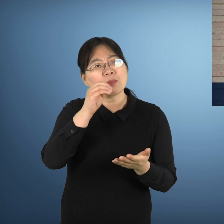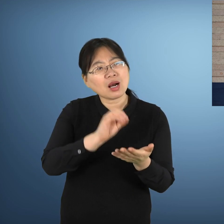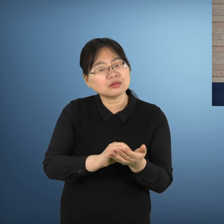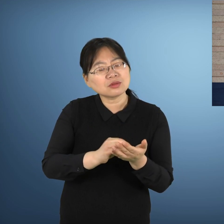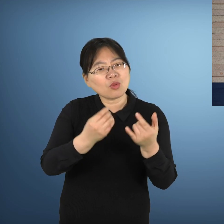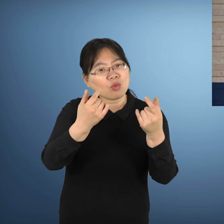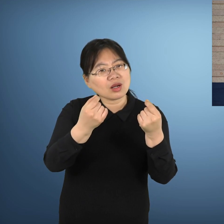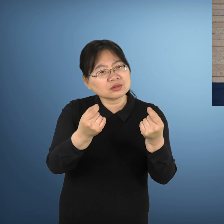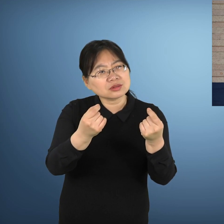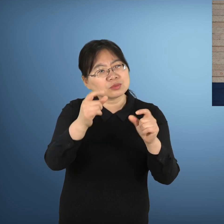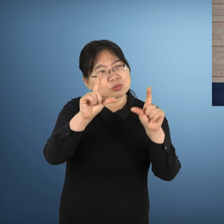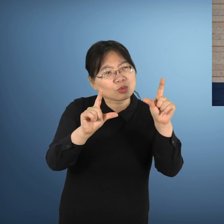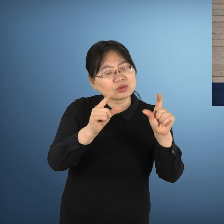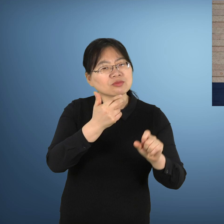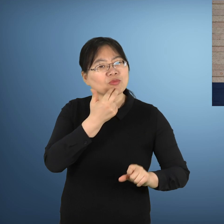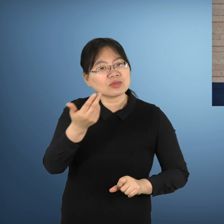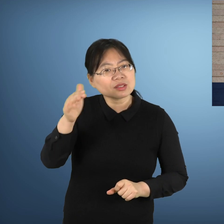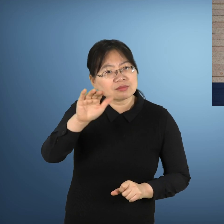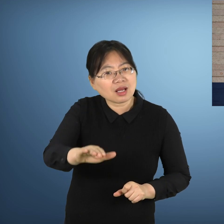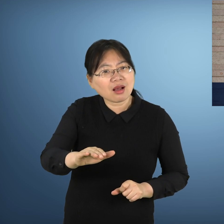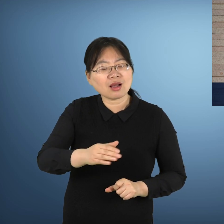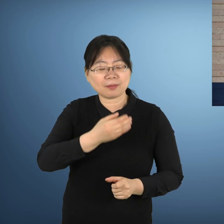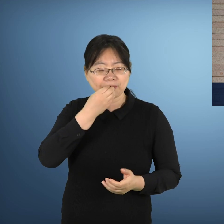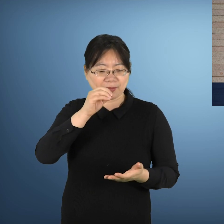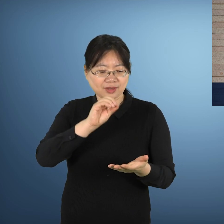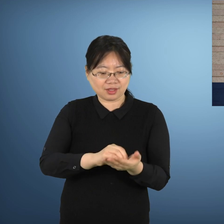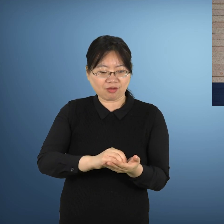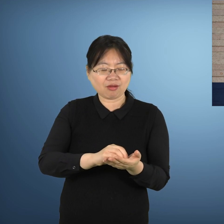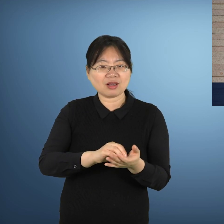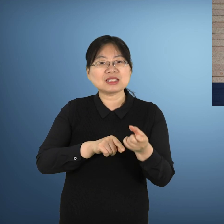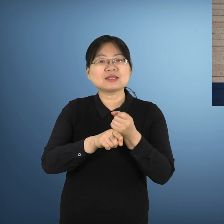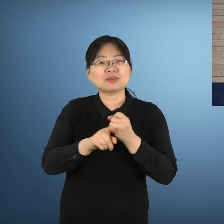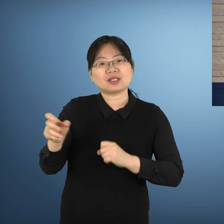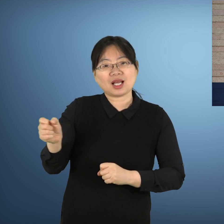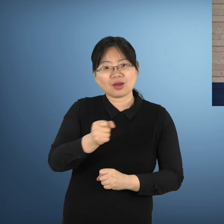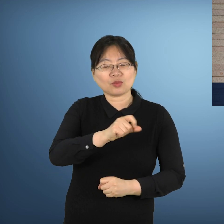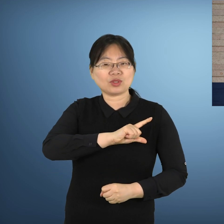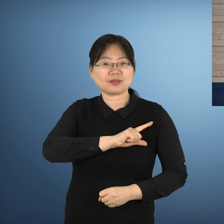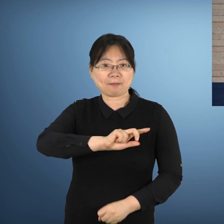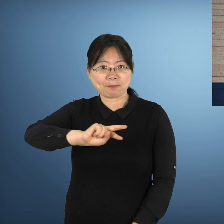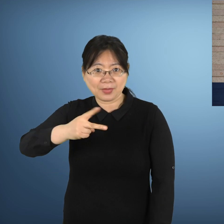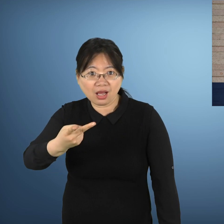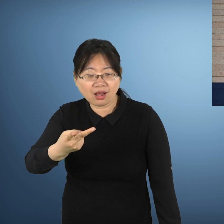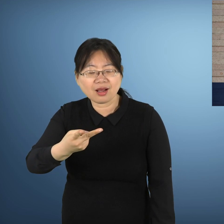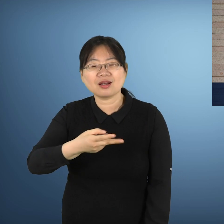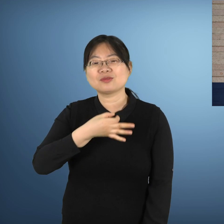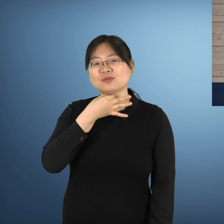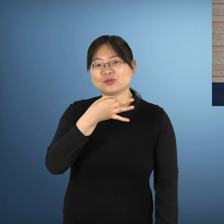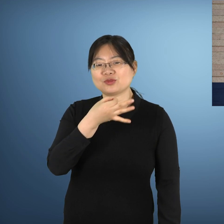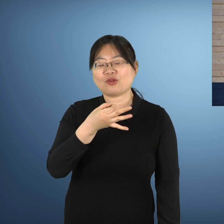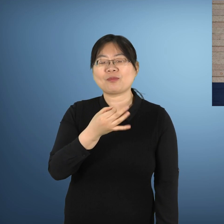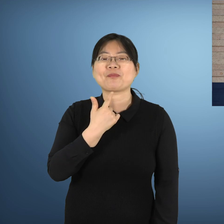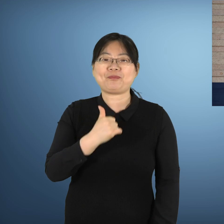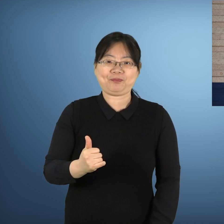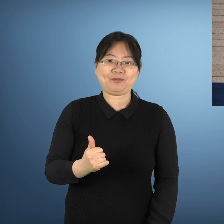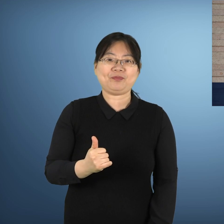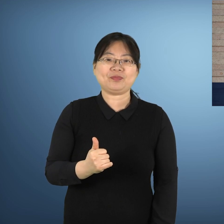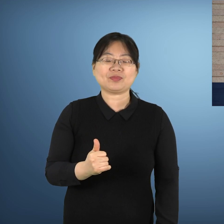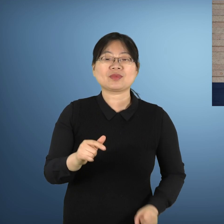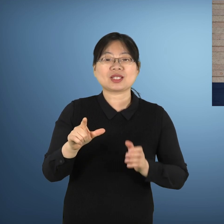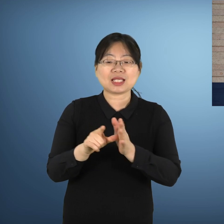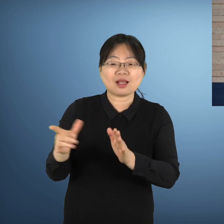같진 않지만 반석으로 이름을 바꾸어서 부르기 시작했고